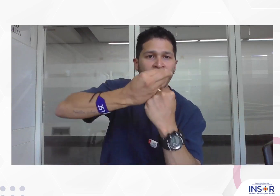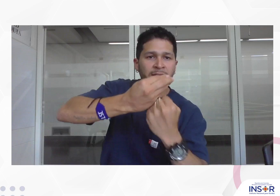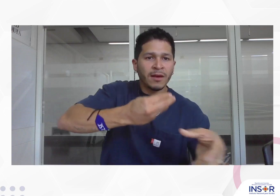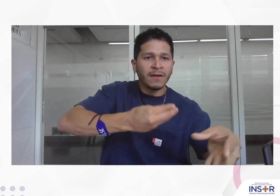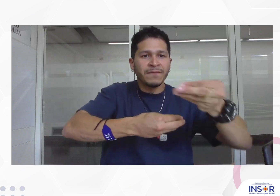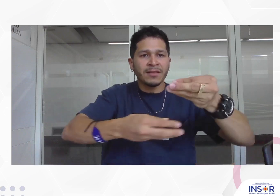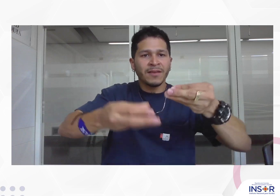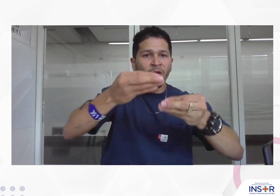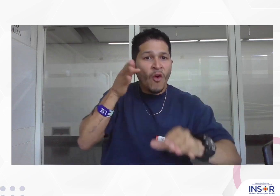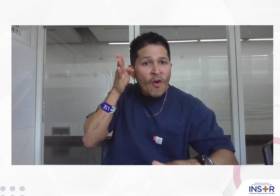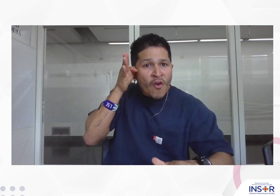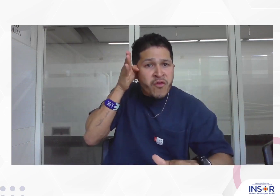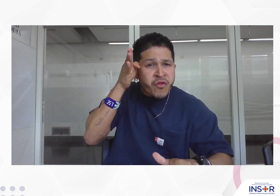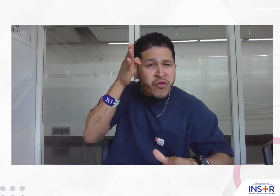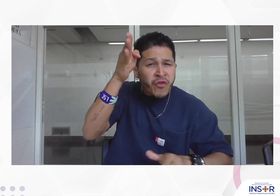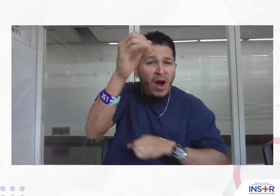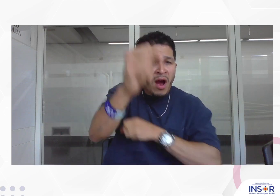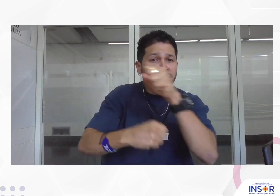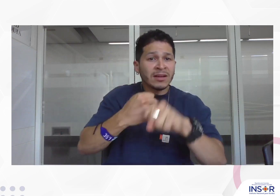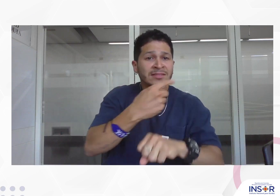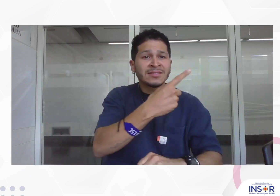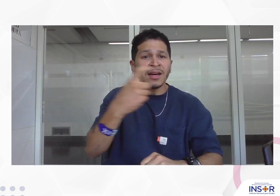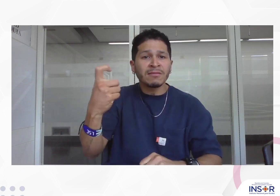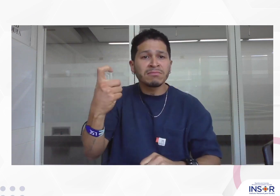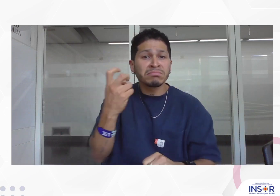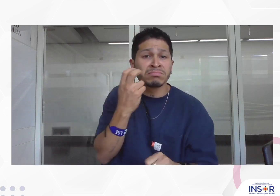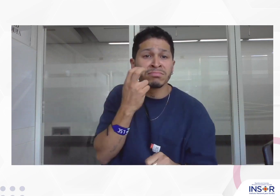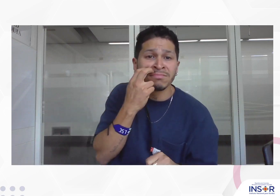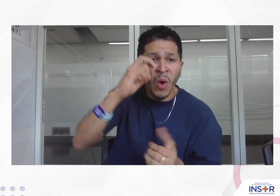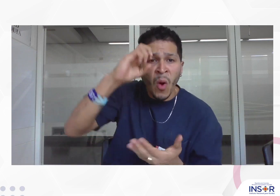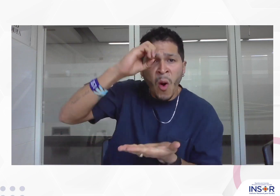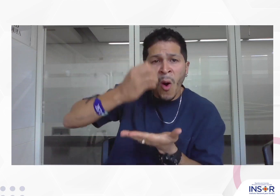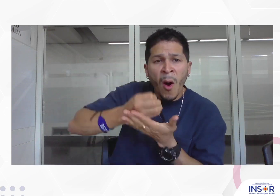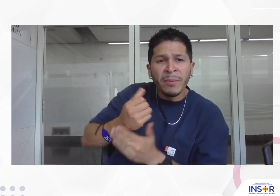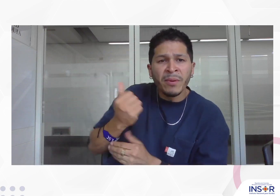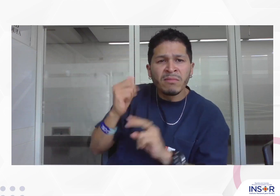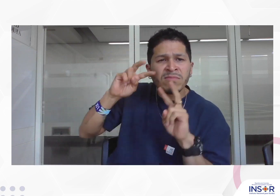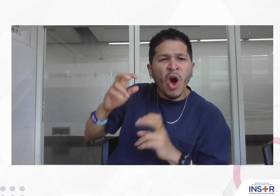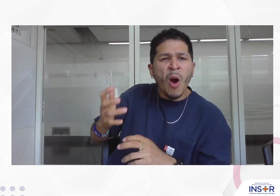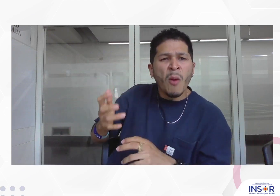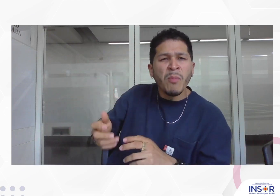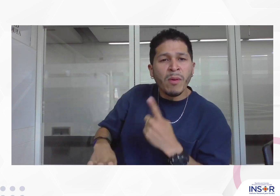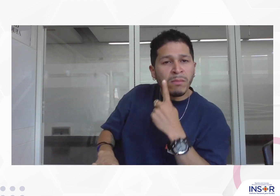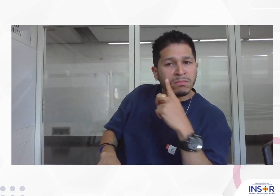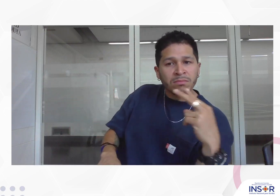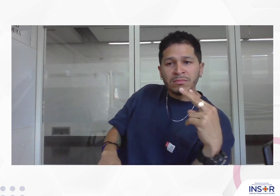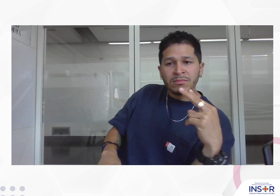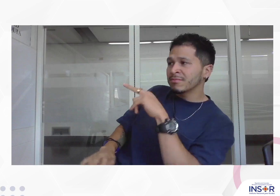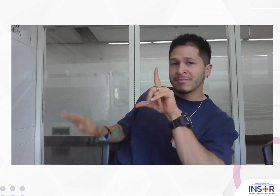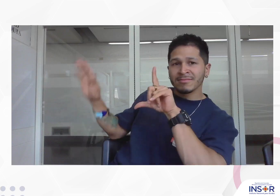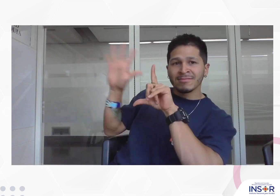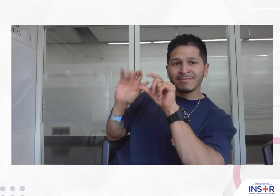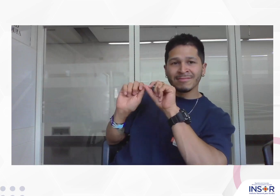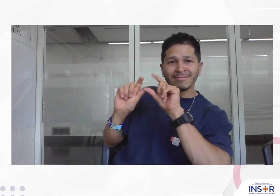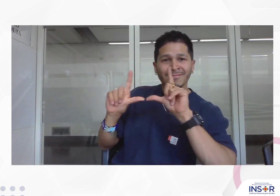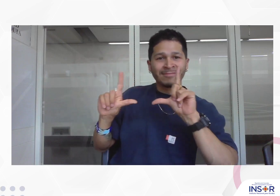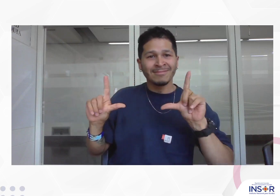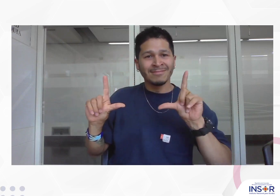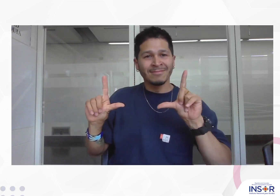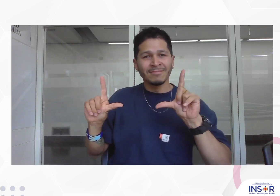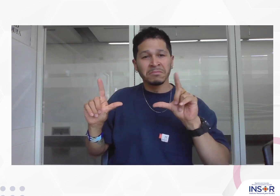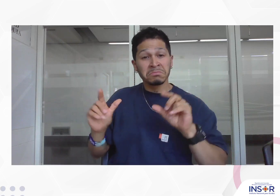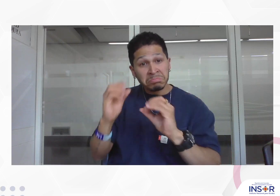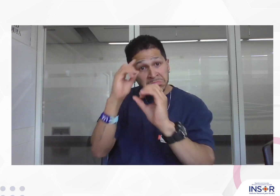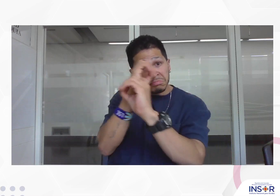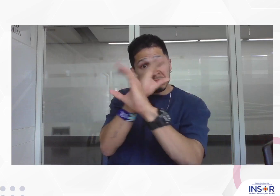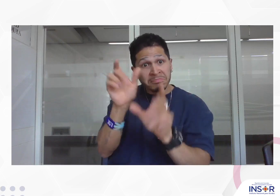También pueden ver, tener como referente esas formas de grabar y esa narración visual que propongo allí para que